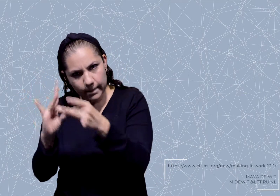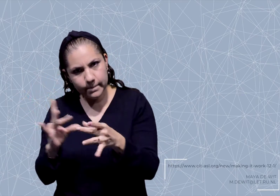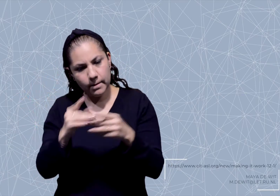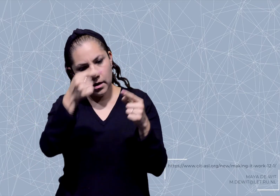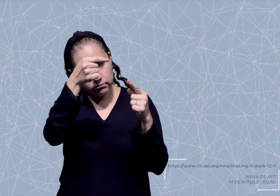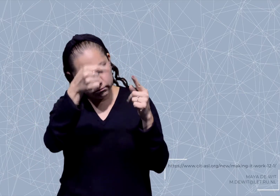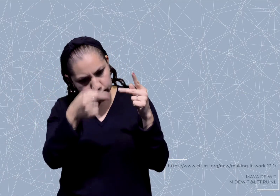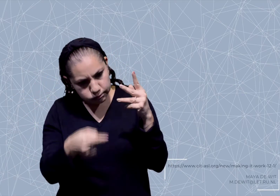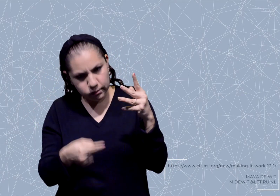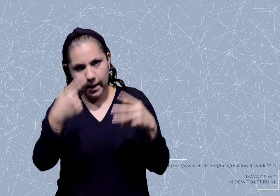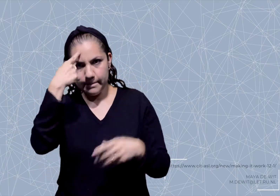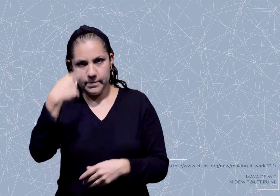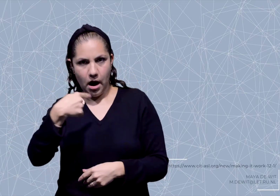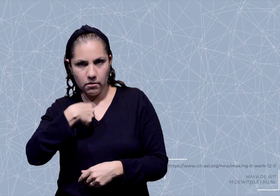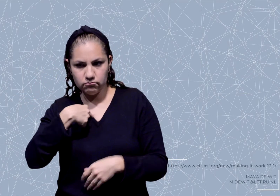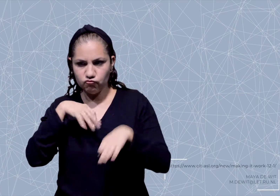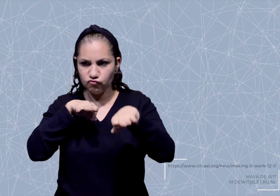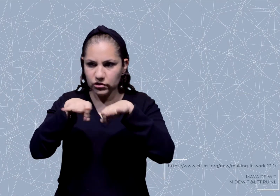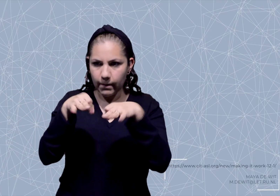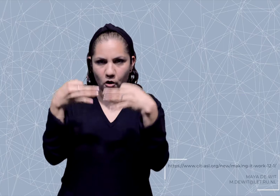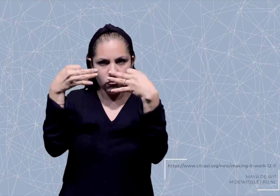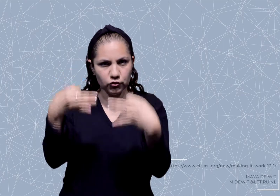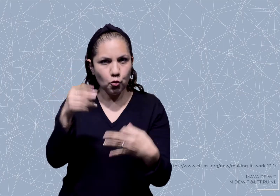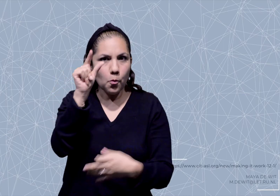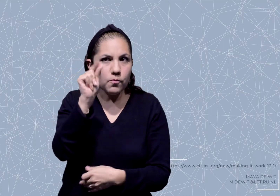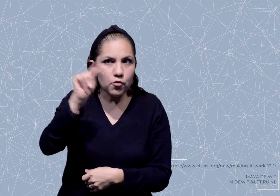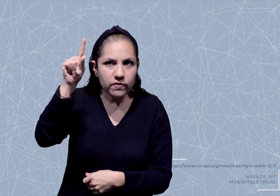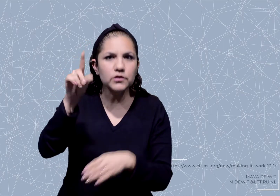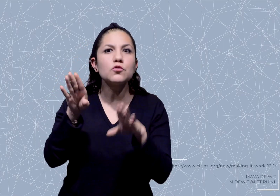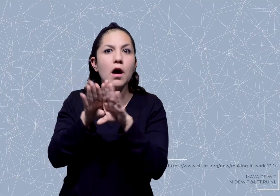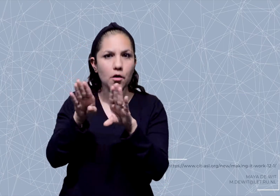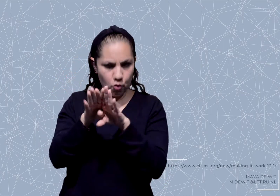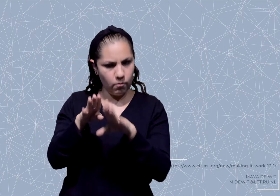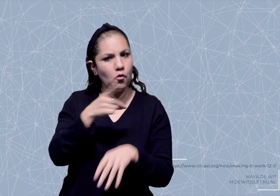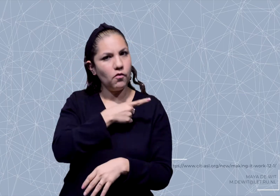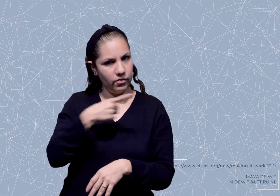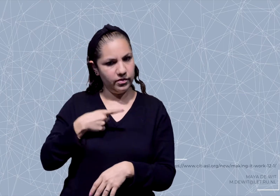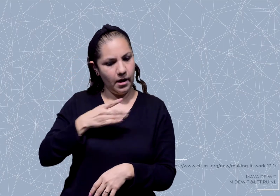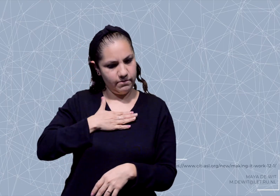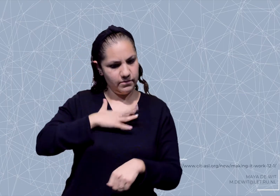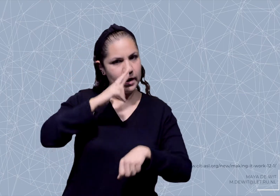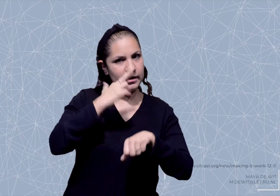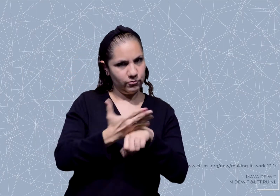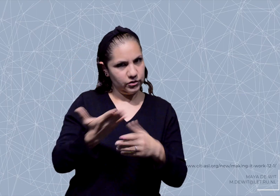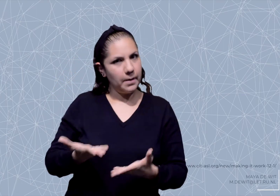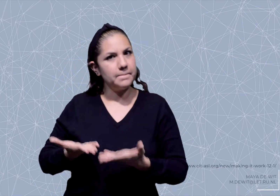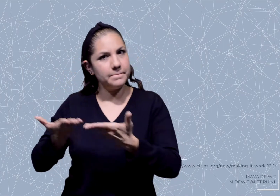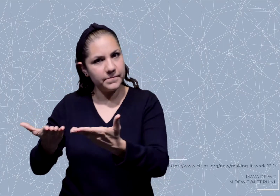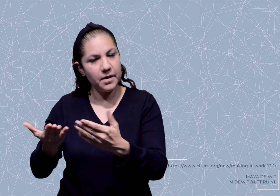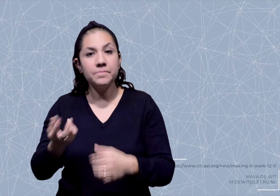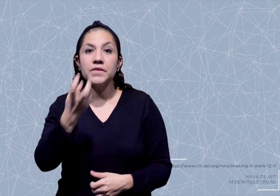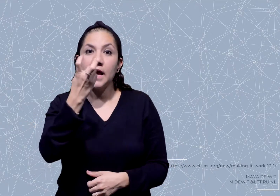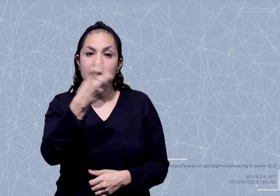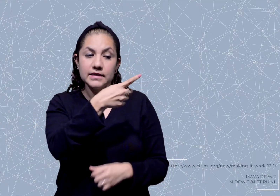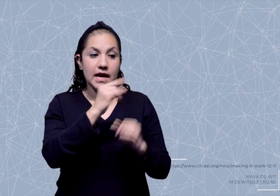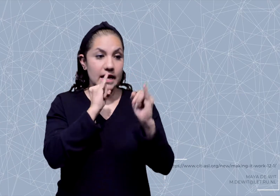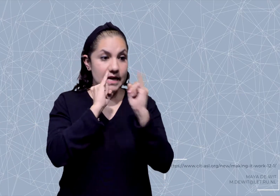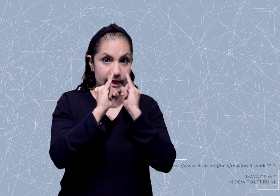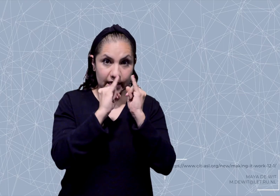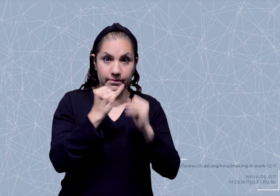entre otras. El intérprete de conferencias tiene la responsabilidad de asegurar en conjunto con el cliente